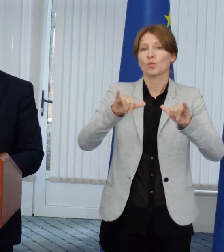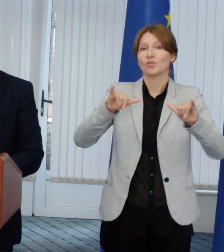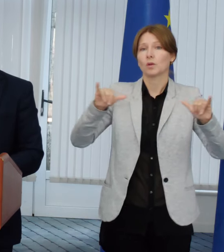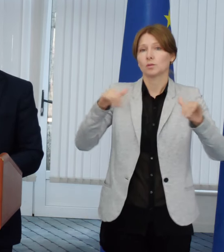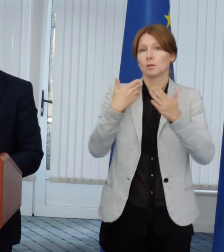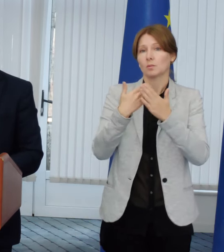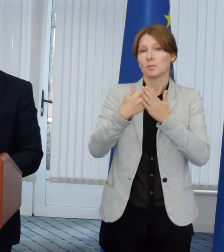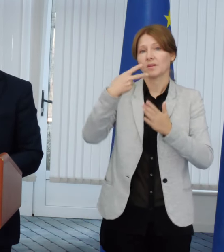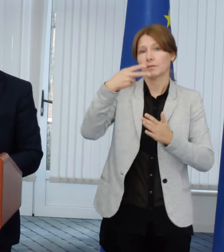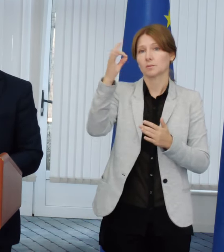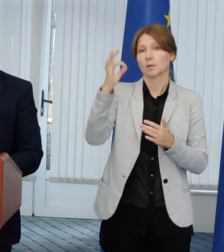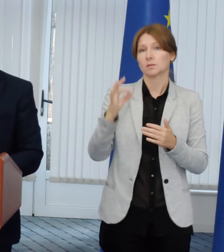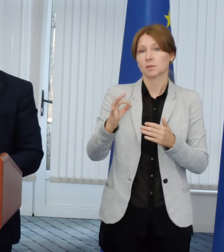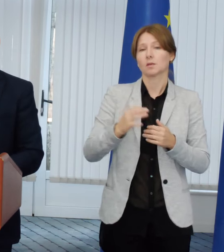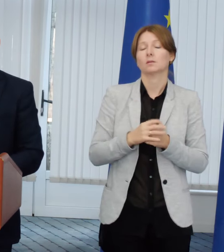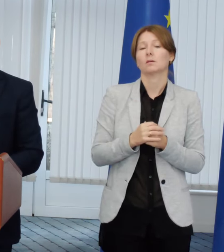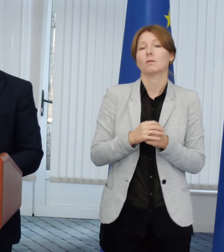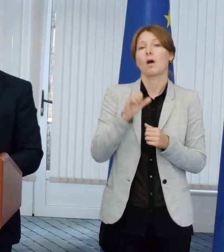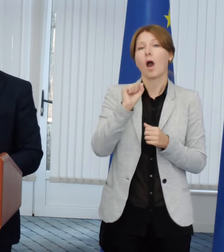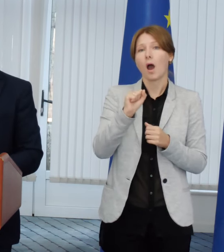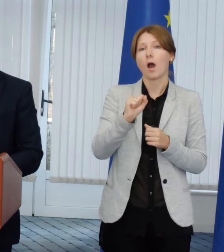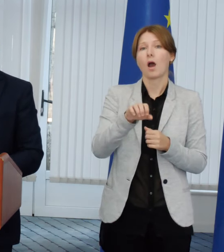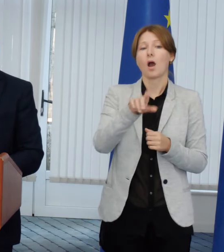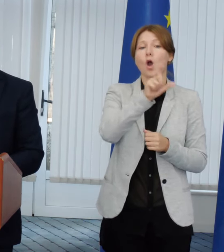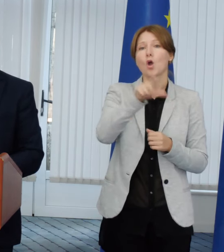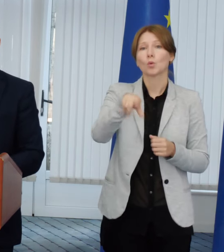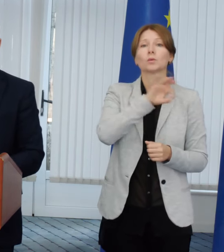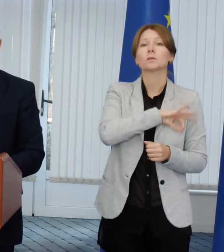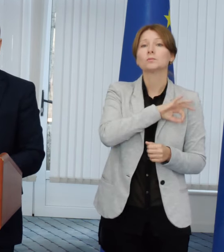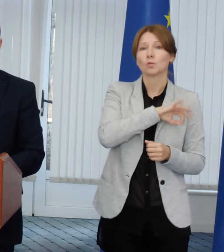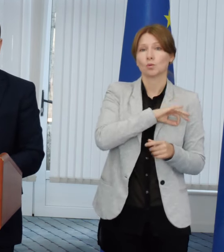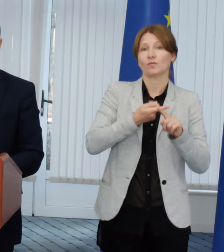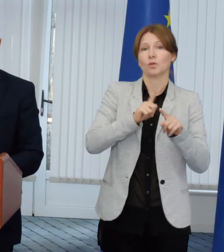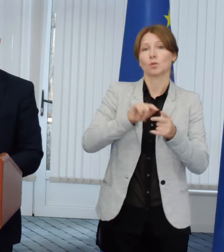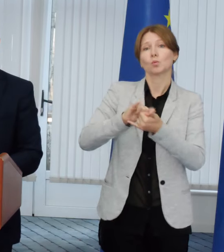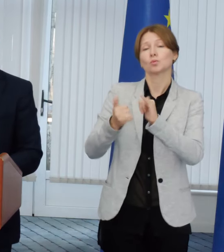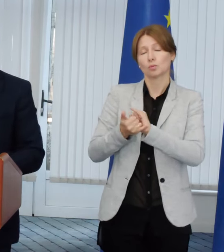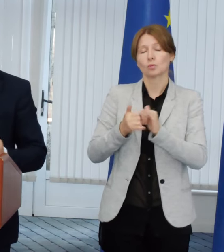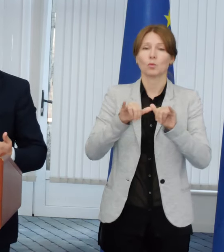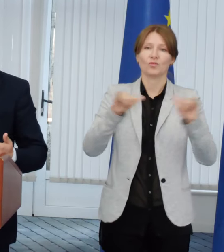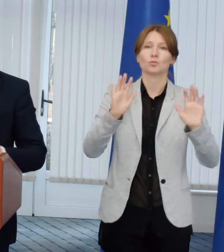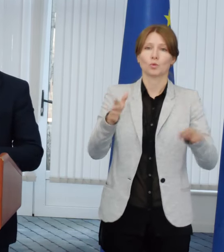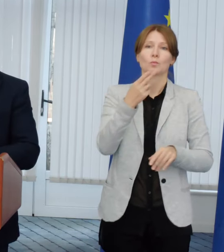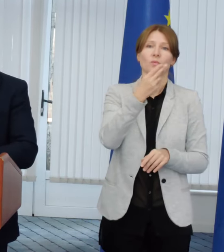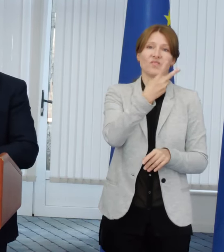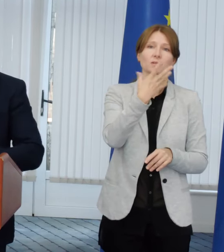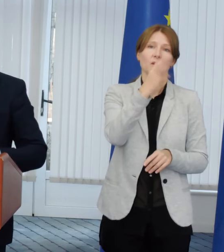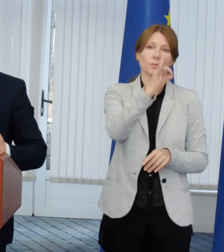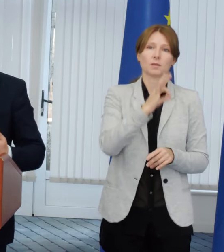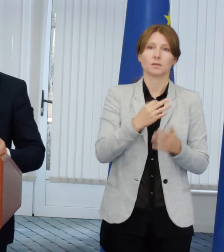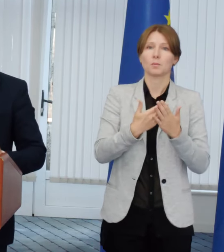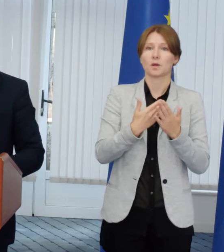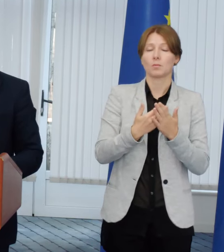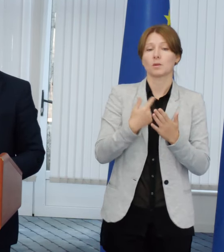aproximativ 20%, iar numărul de beneficiari va crește cu 25%. Deci vom